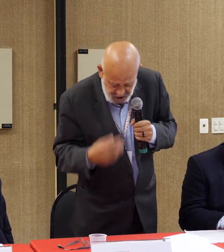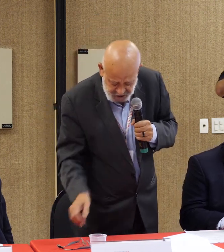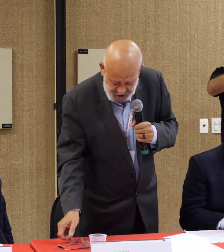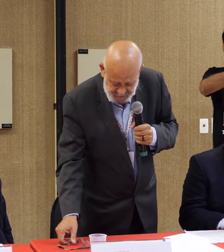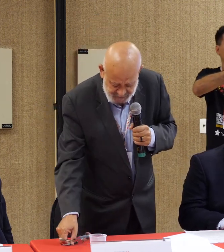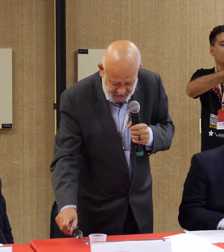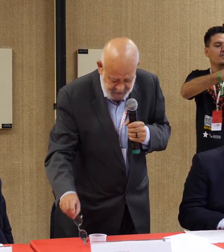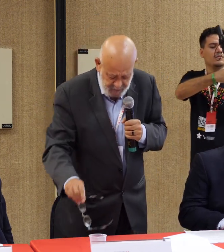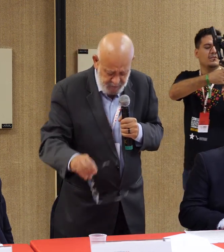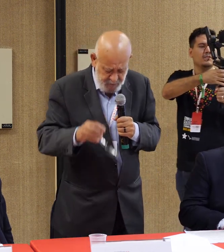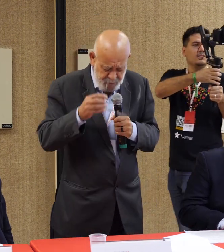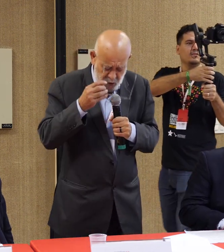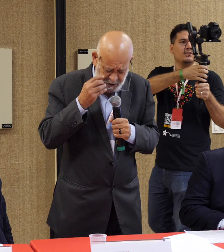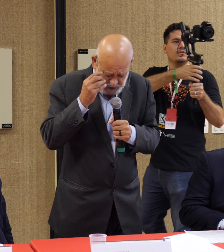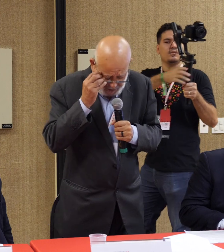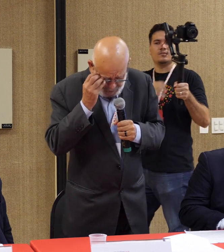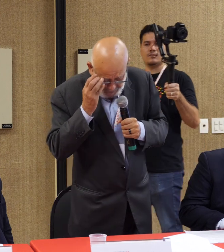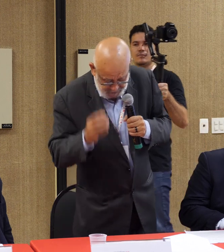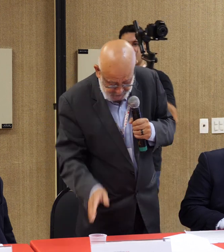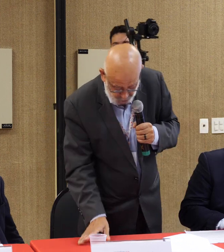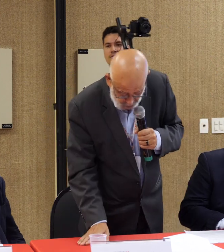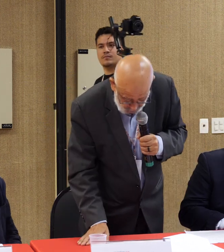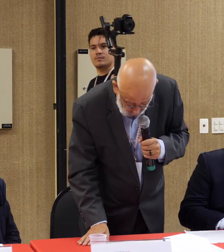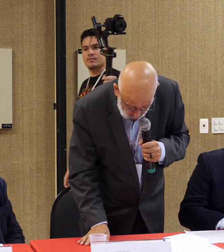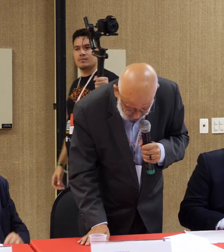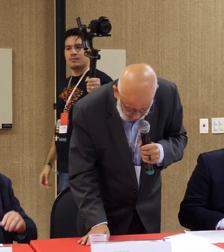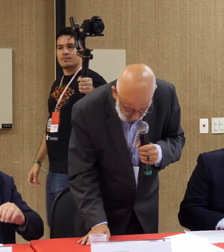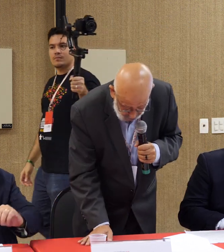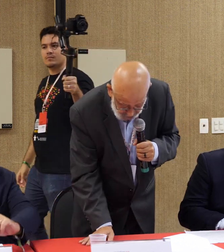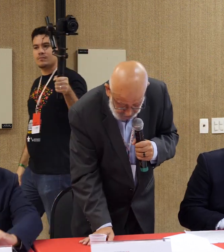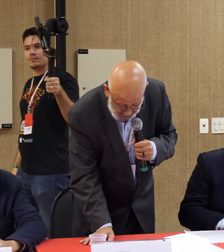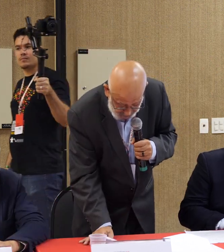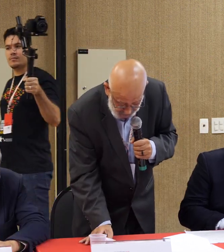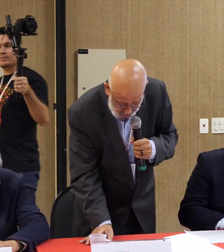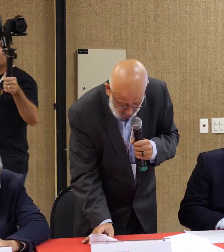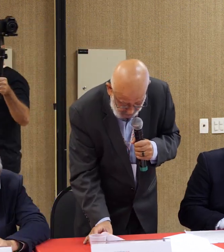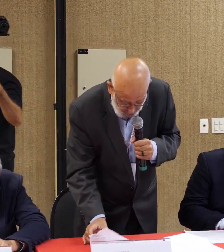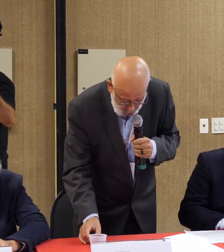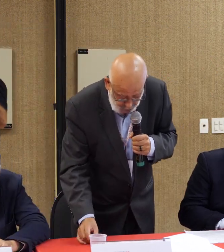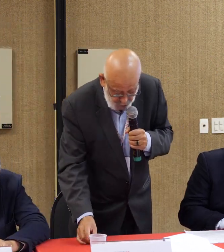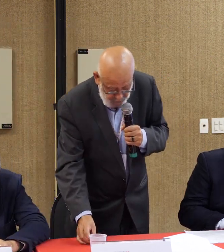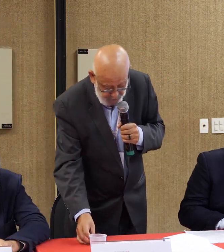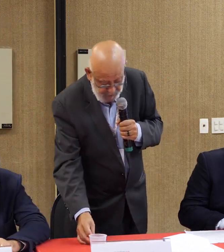instituição de fazer política de prevenção. Por último, já me